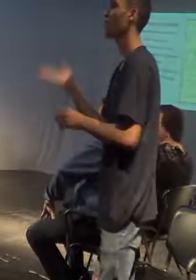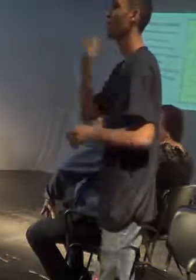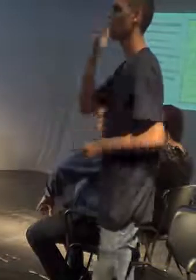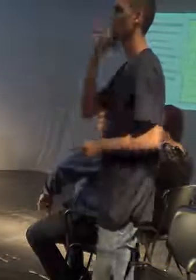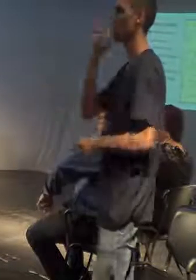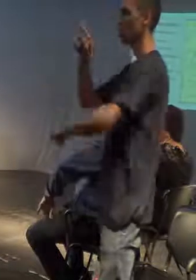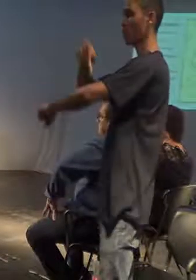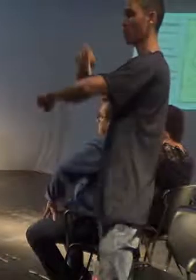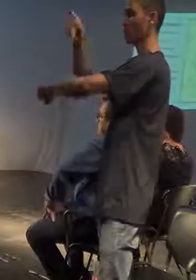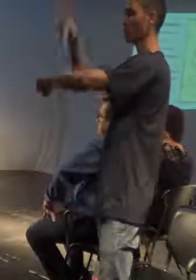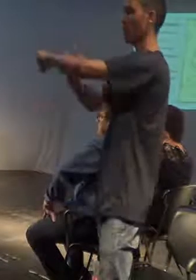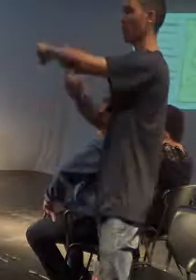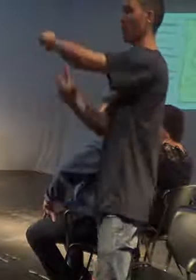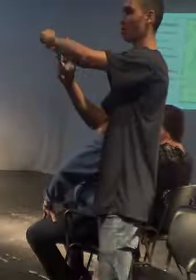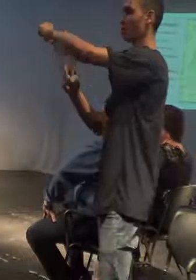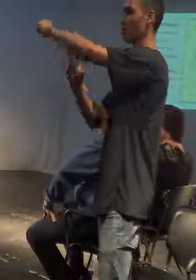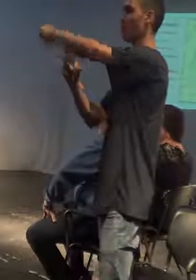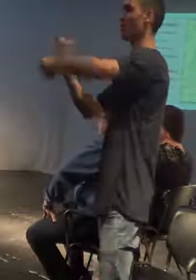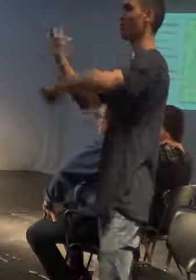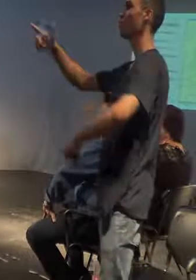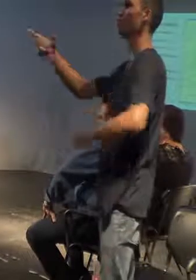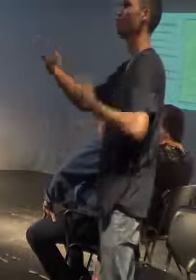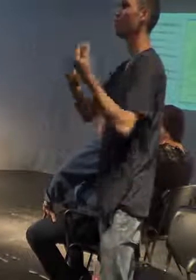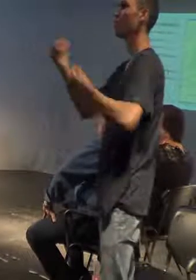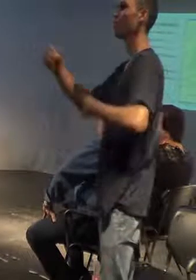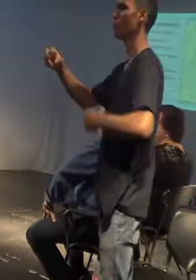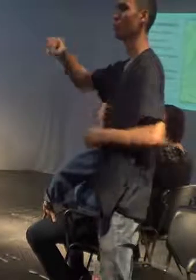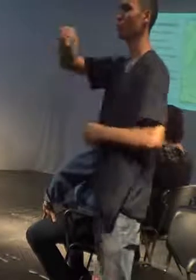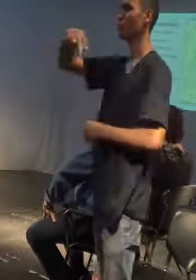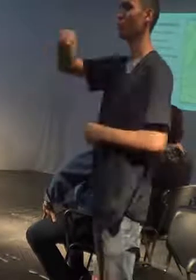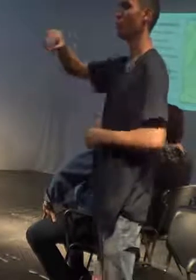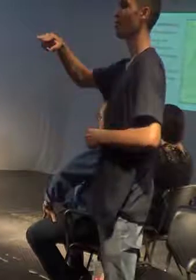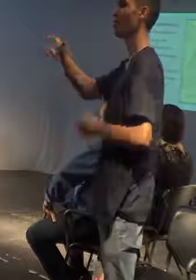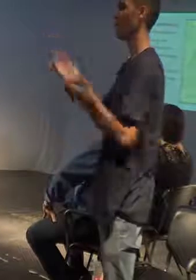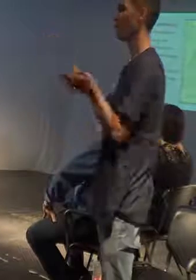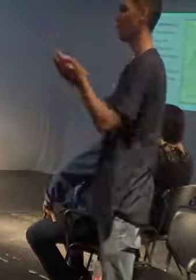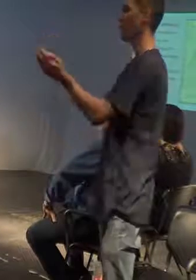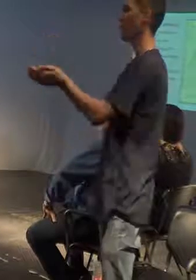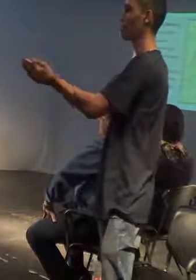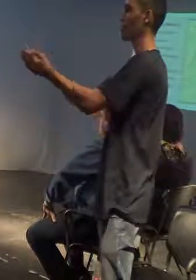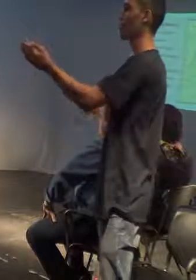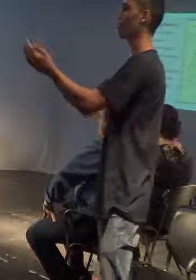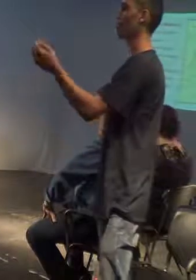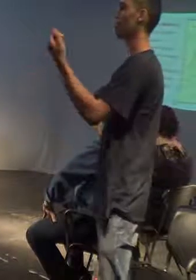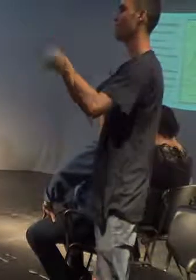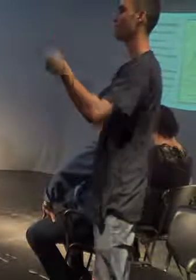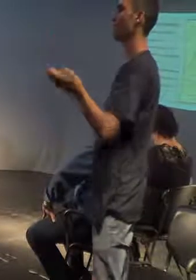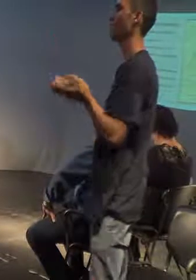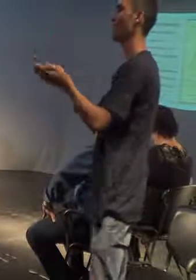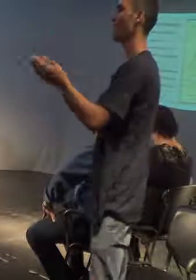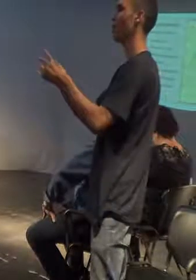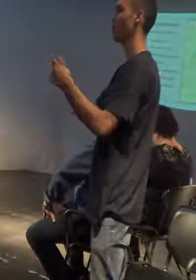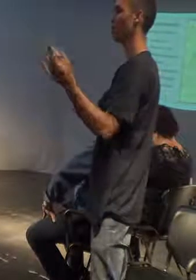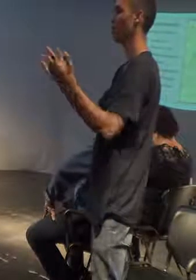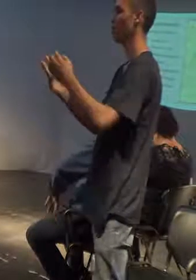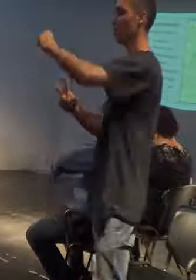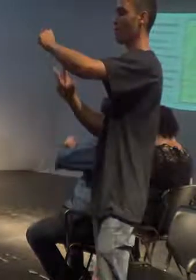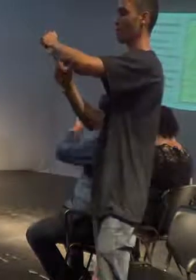andando pela grama, né? Não era nem na praia, era na grama, né? Em 71 inaugurou o